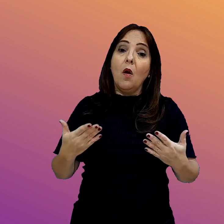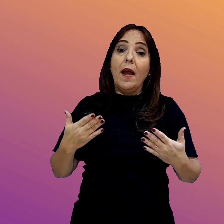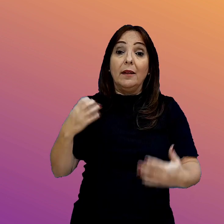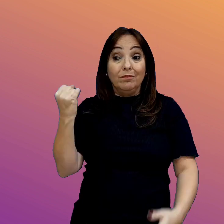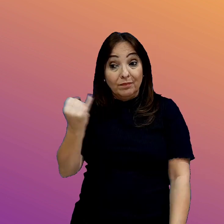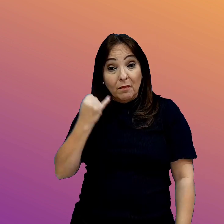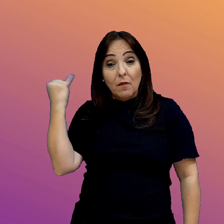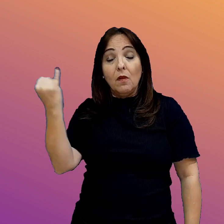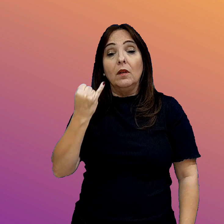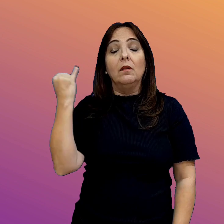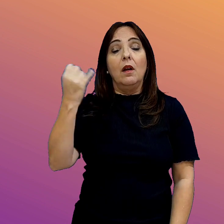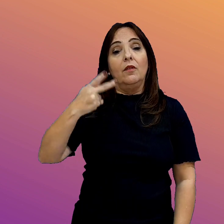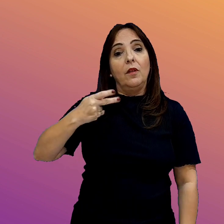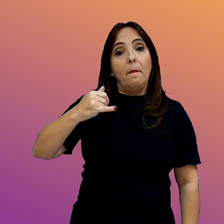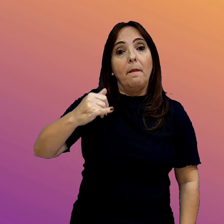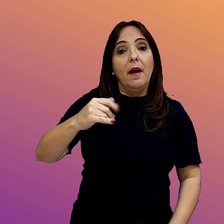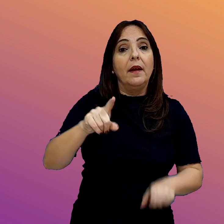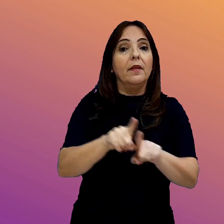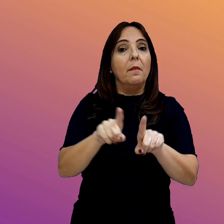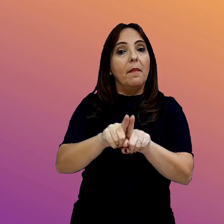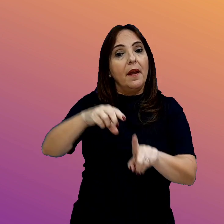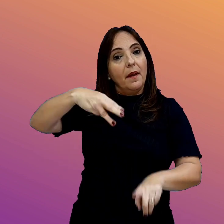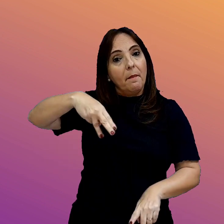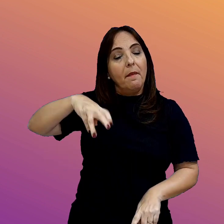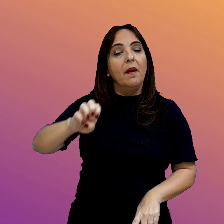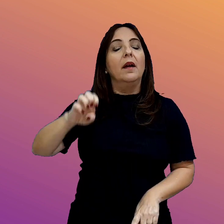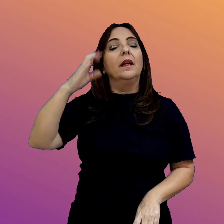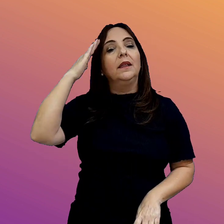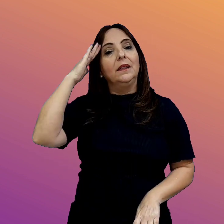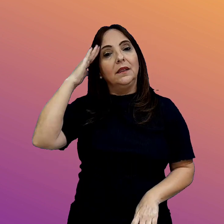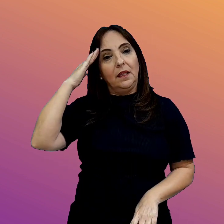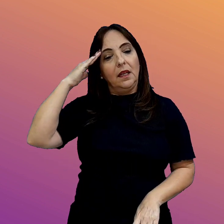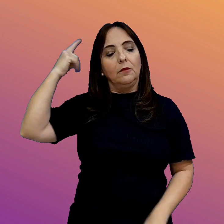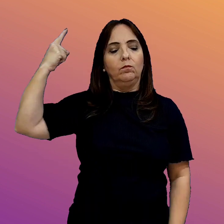mãe entendam que a autoridade tem que ser exercida, sim.